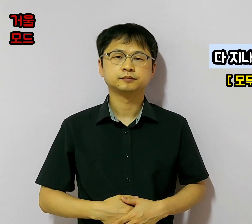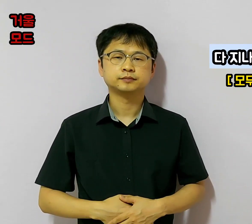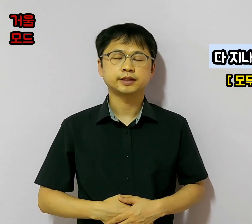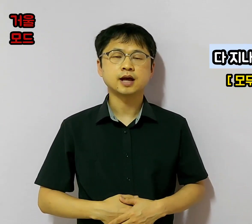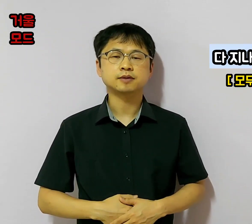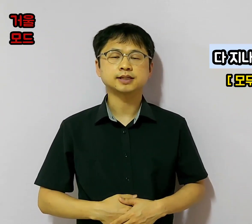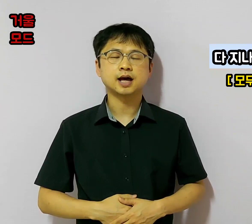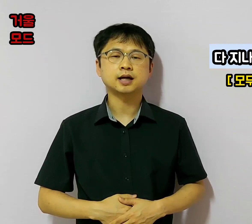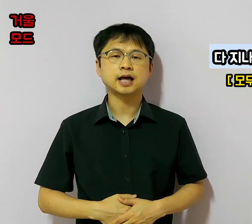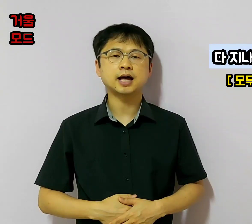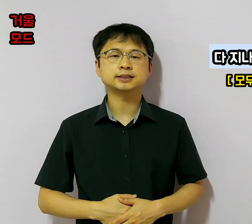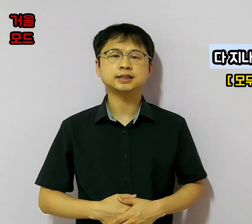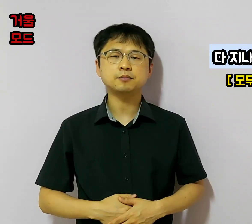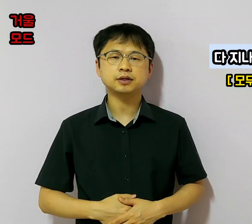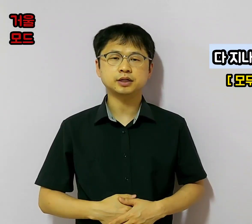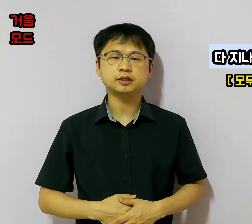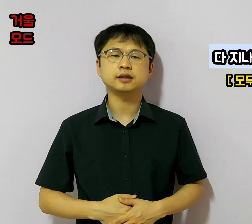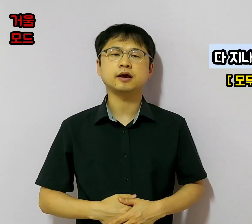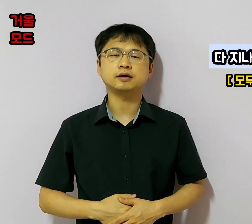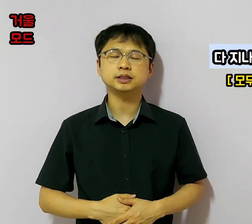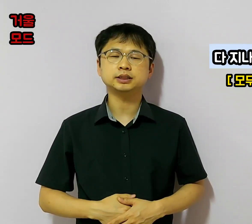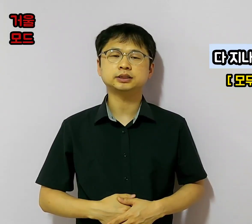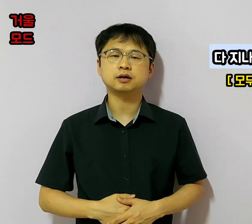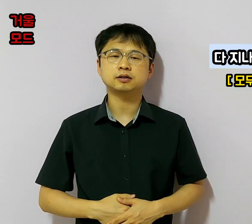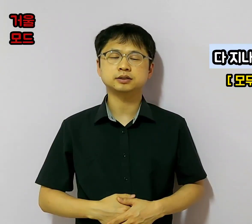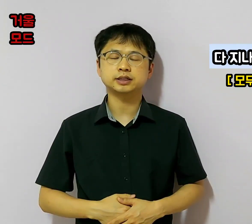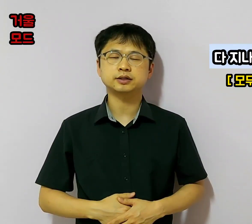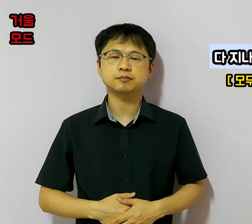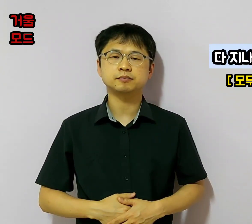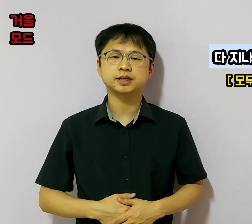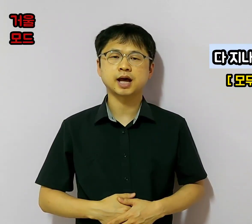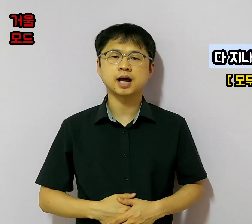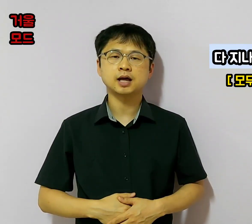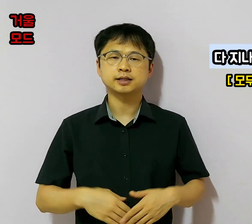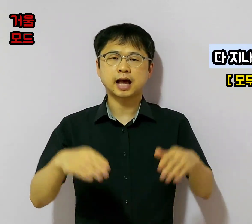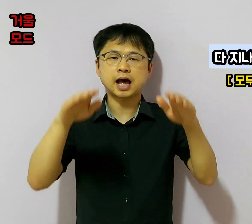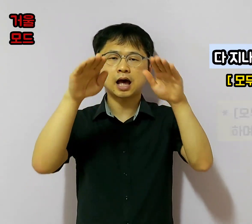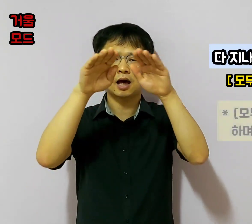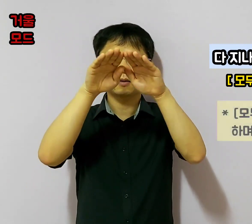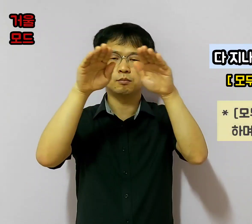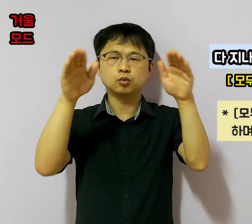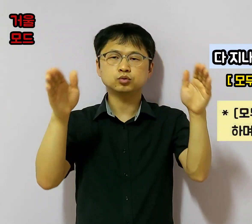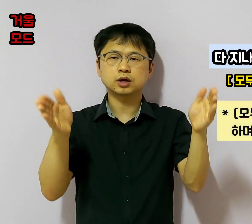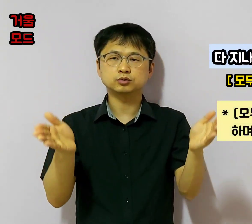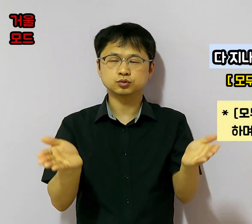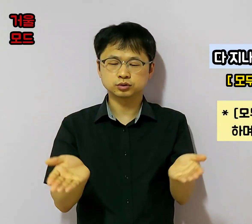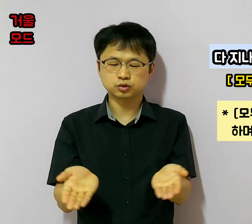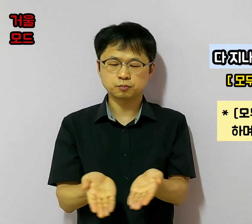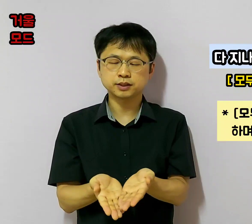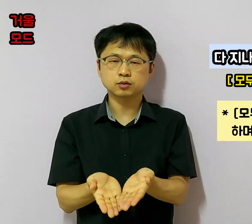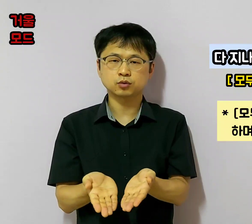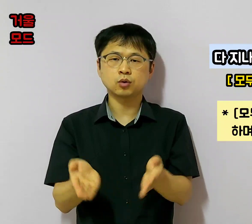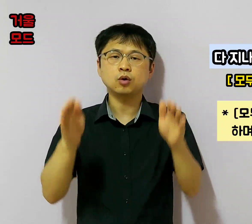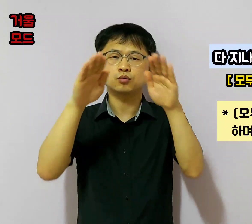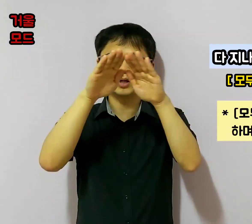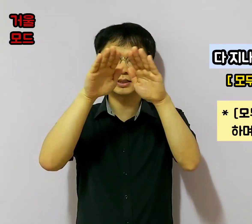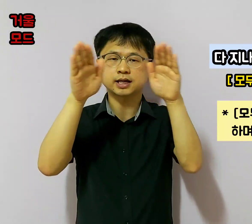네, 다음 가사. 다 지나버린 내 어린 시절 그때처럼입니다. 다, 모두라는 수어는 손바닥으로 위에서